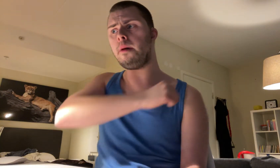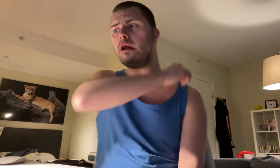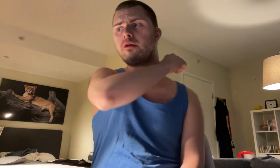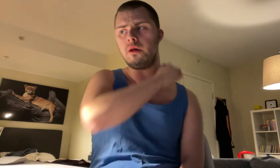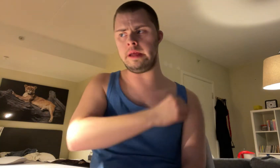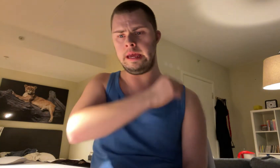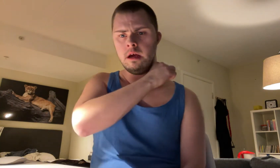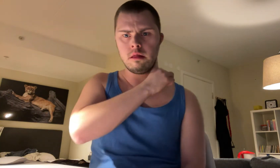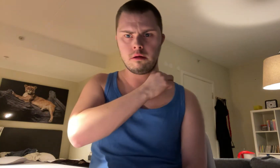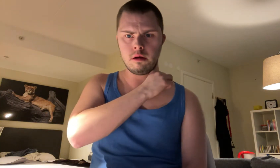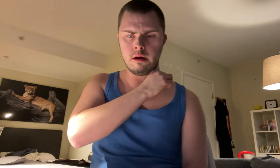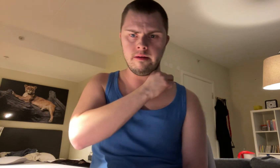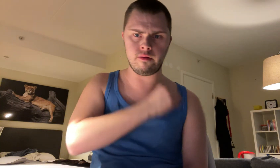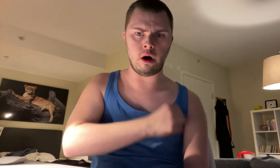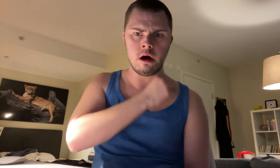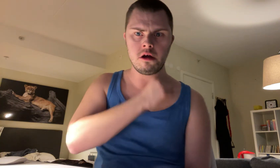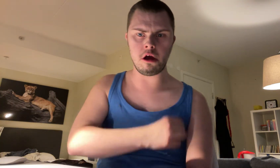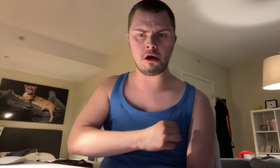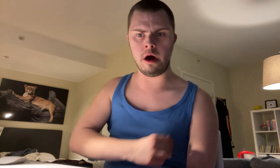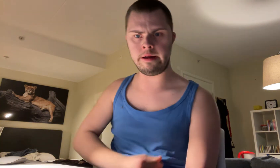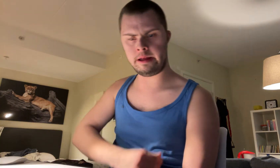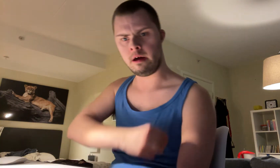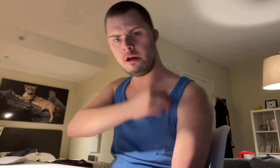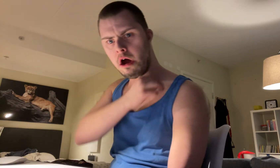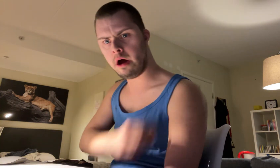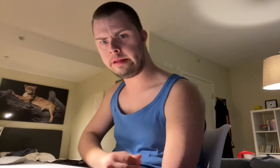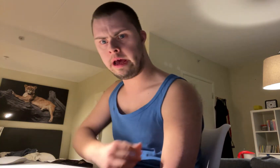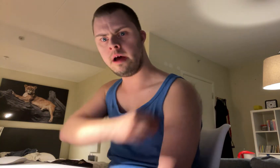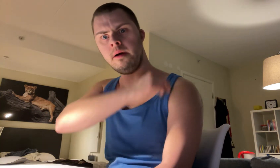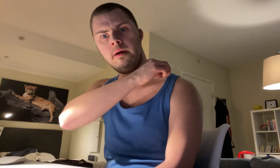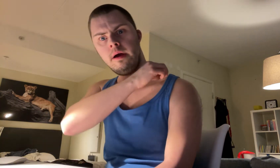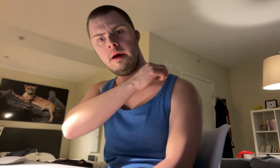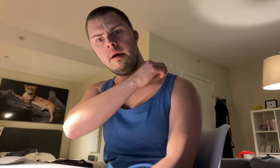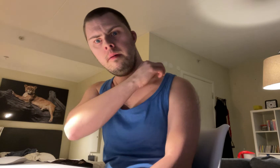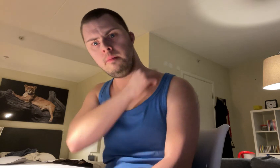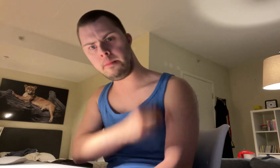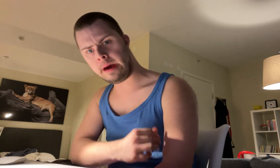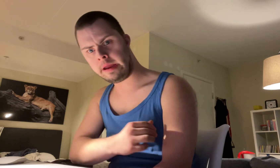Bara skulle ni få göra det med mig